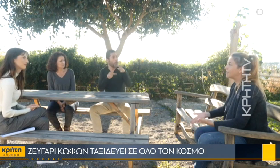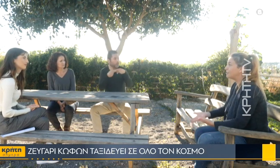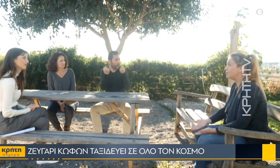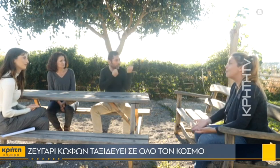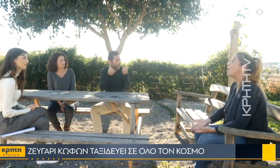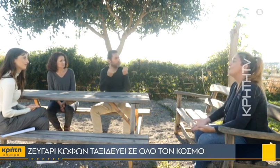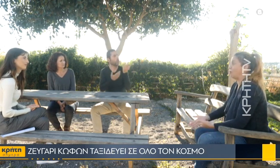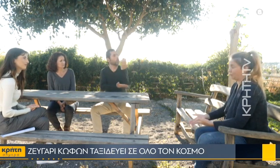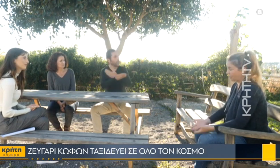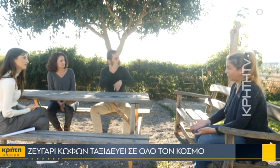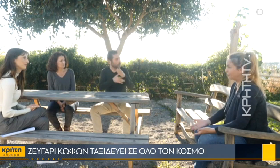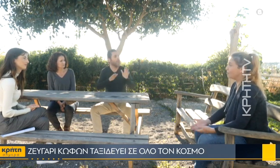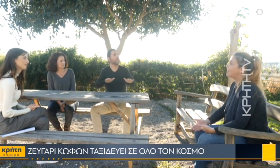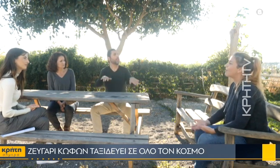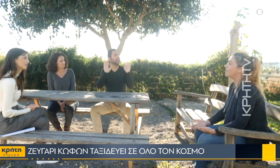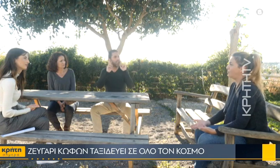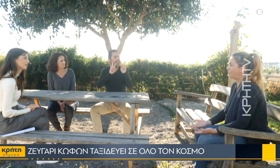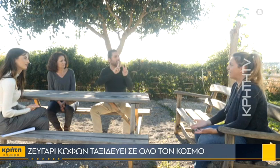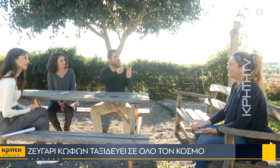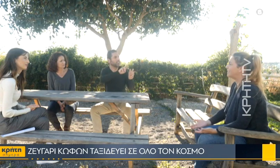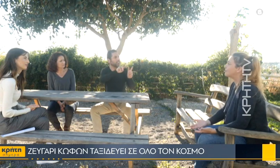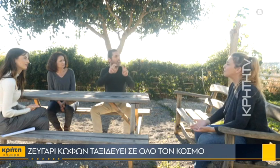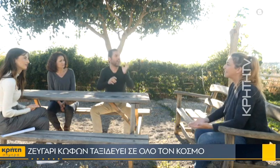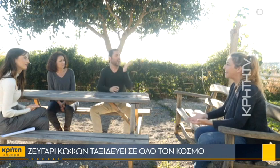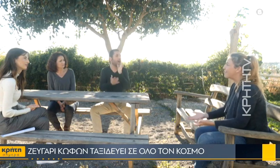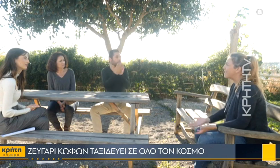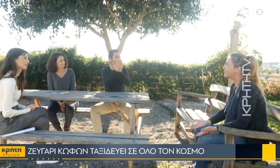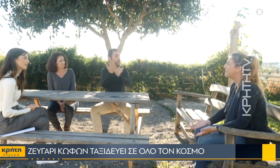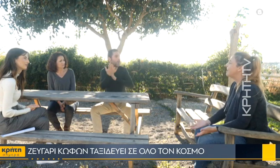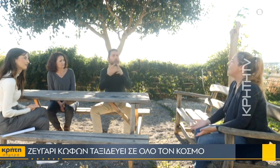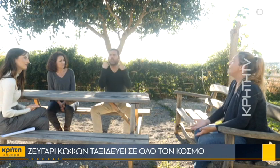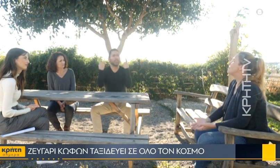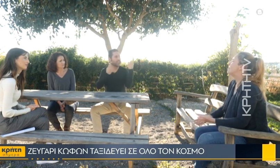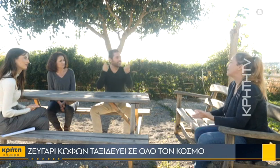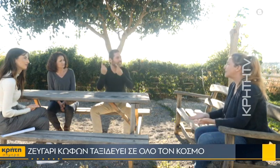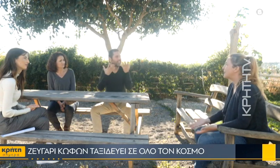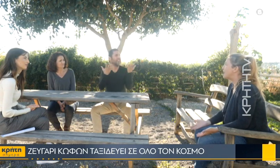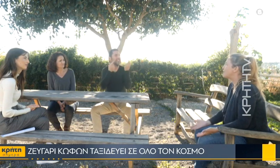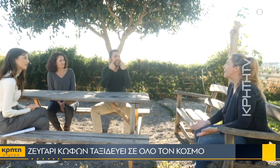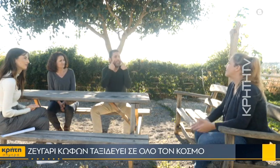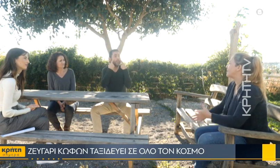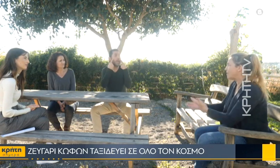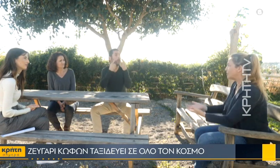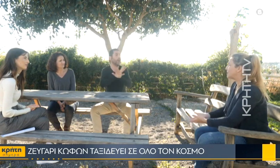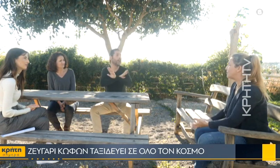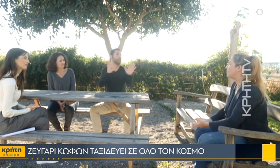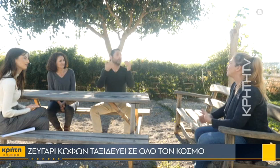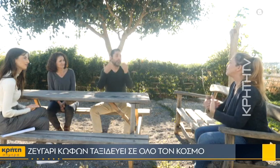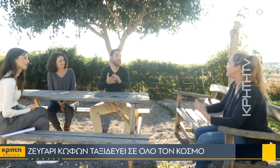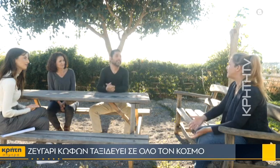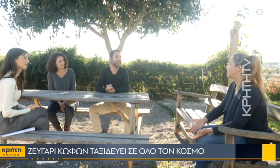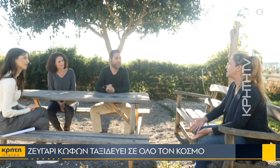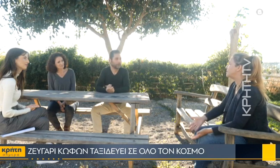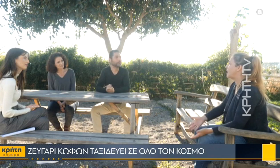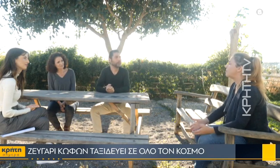του ταξιδιού με το αυτοκίνητο είναι ακόμα πιο ιδιαίτερη, γιατί όπως καταλαβαίνετε, μπαίνοντας σε ένα αεροπλάνο και φεύγοντας από την πόλη